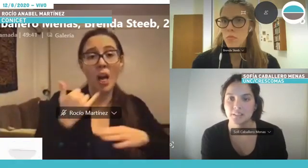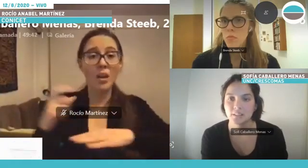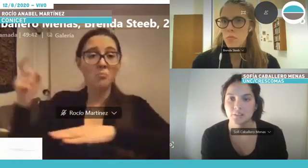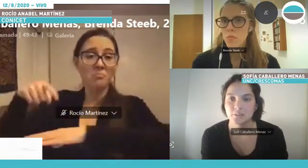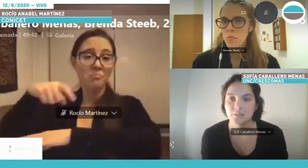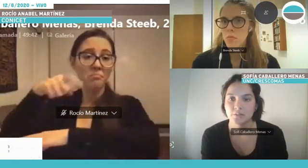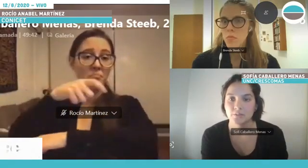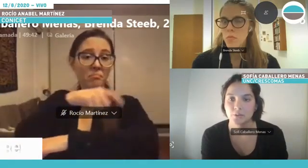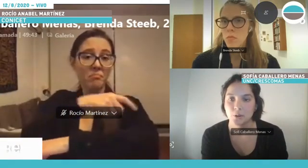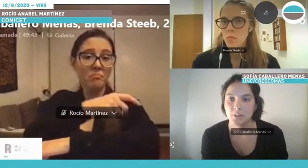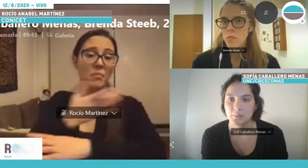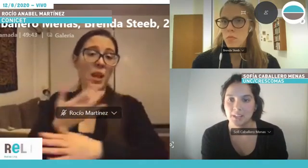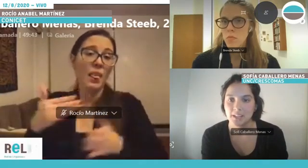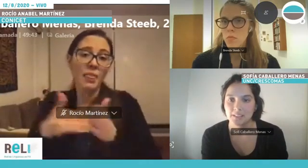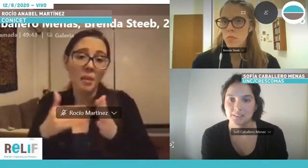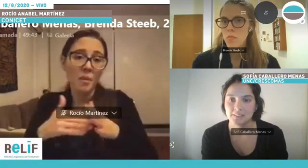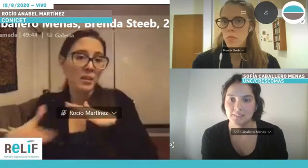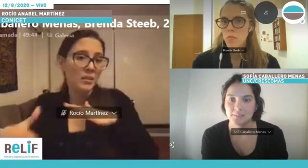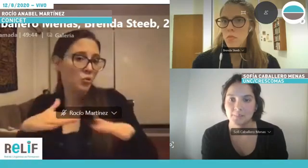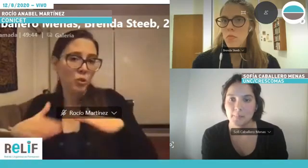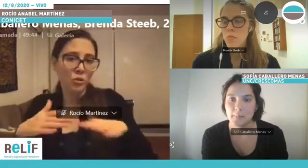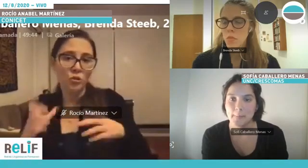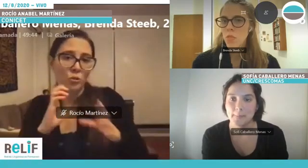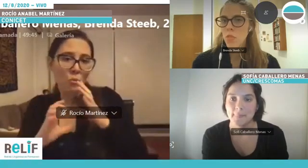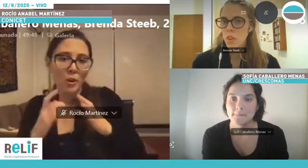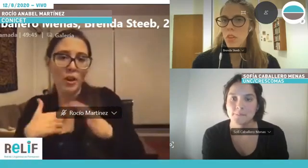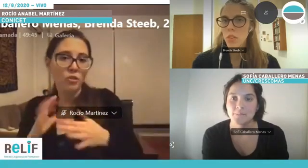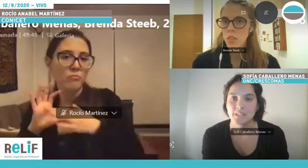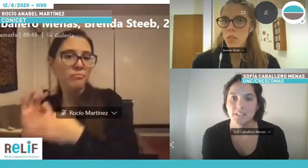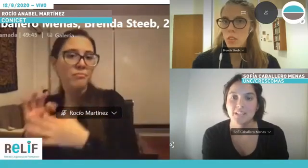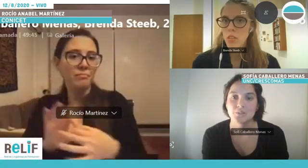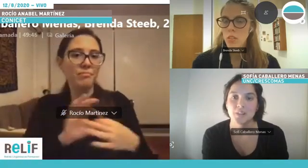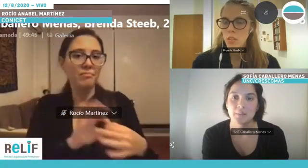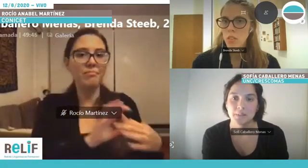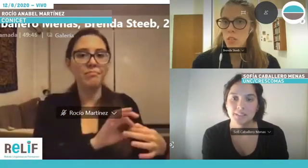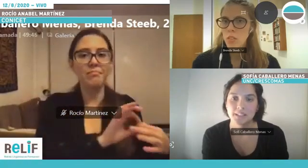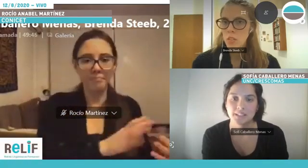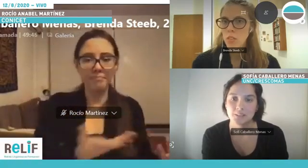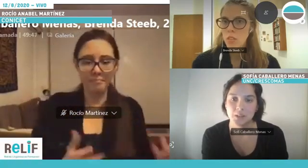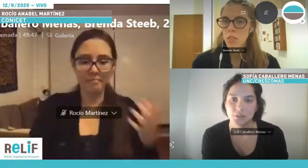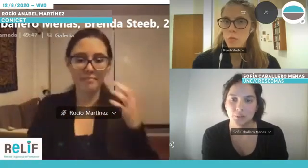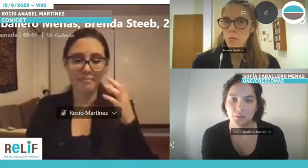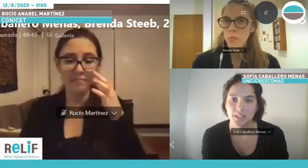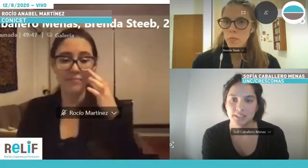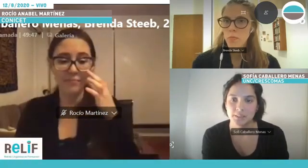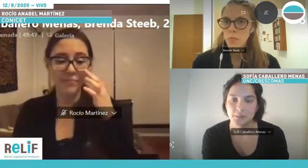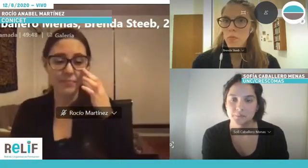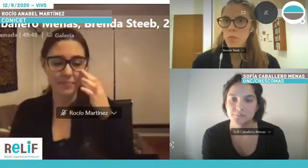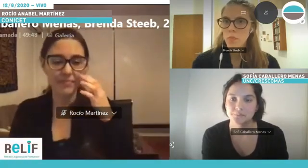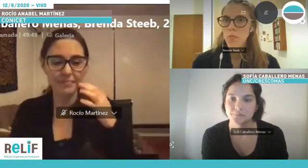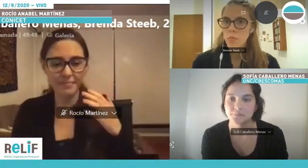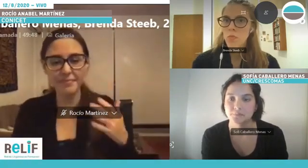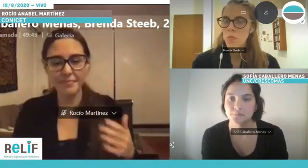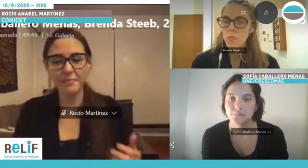de formas nominales. Ok. Y eso depende de la situación